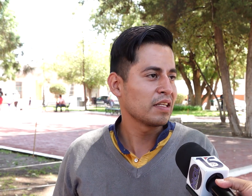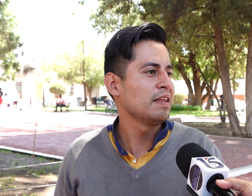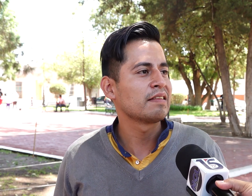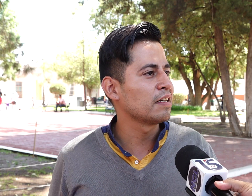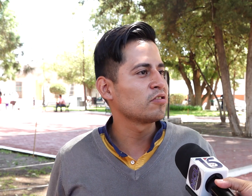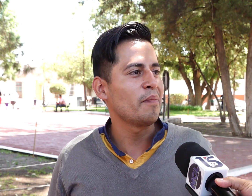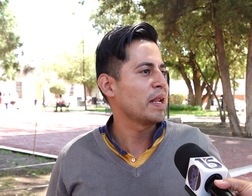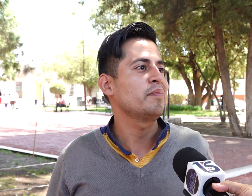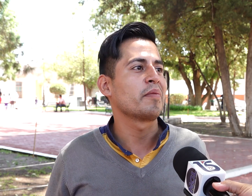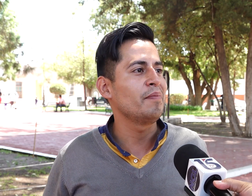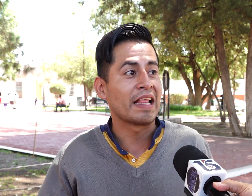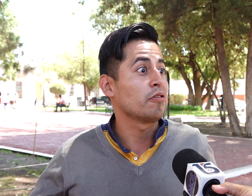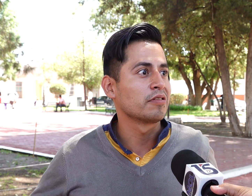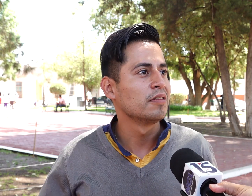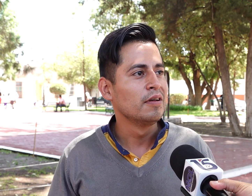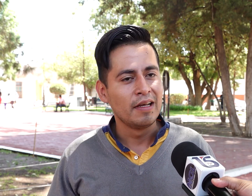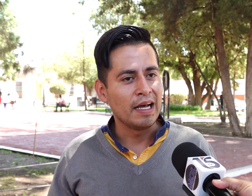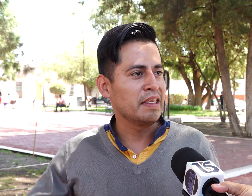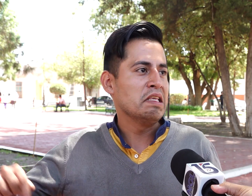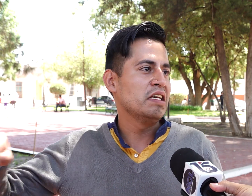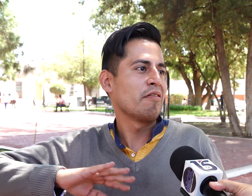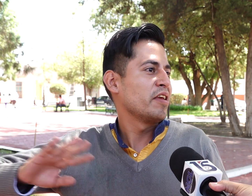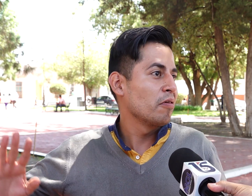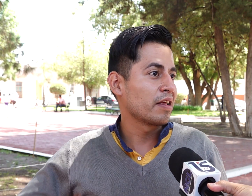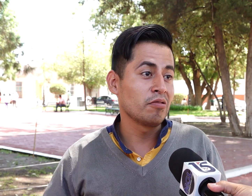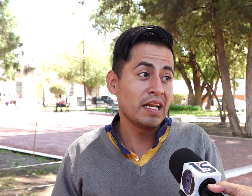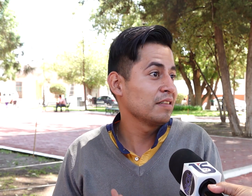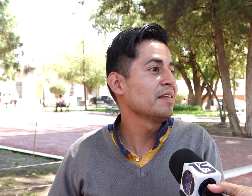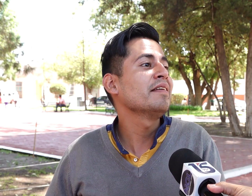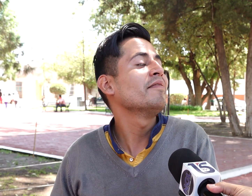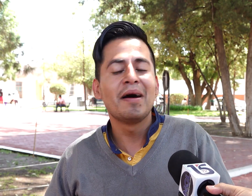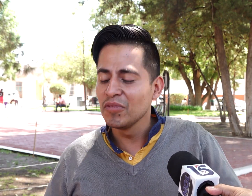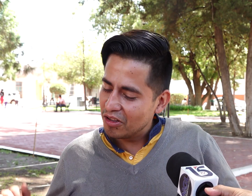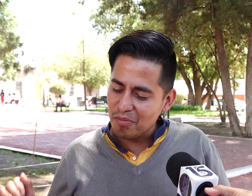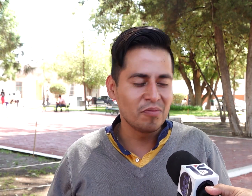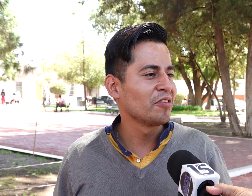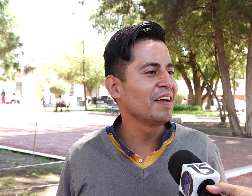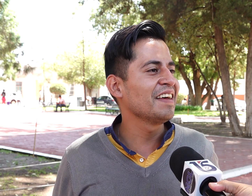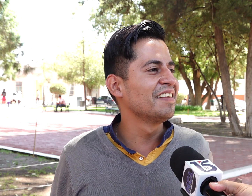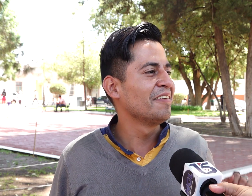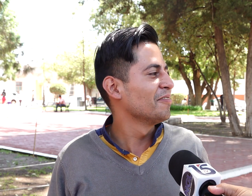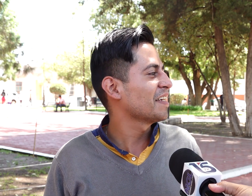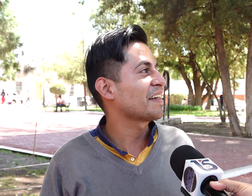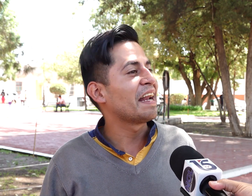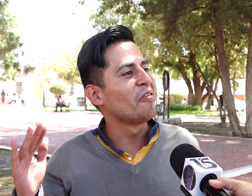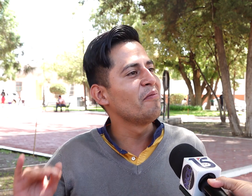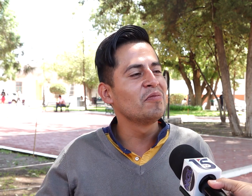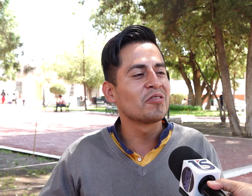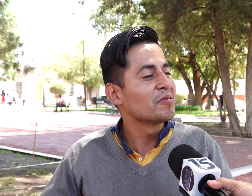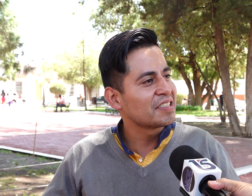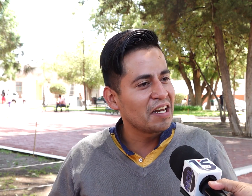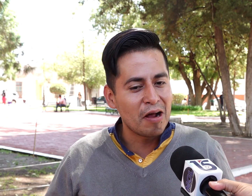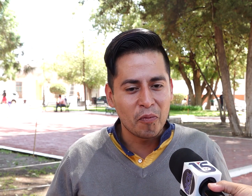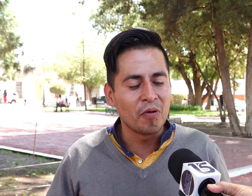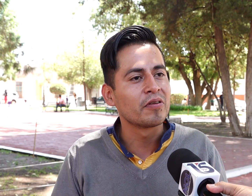Te cortas y la sangre es roja para ti, para mí y para todos. Nosotros en China, en cualquier lugar que tú quieras, vamos a donde mismo, nos van a caer a donde